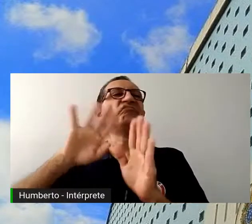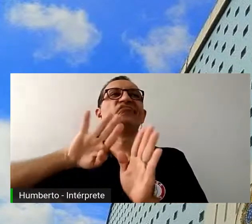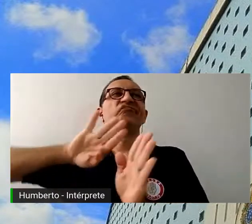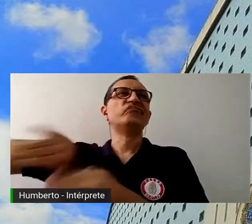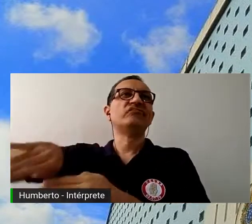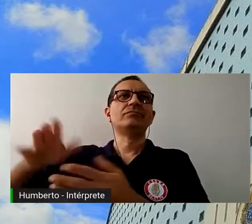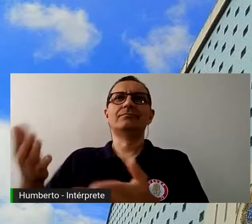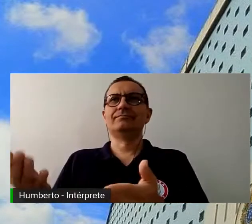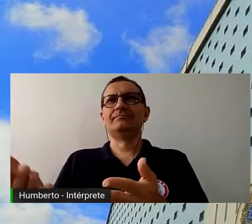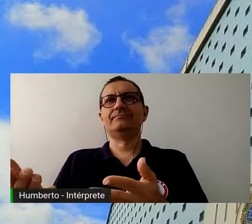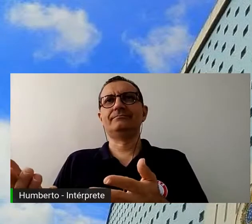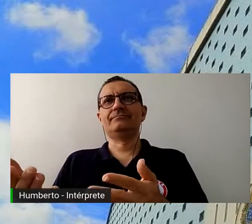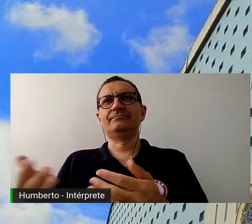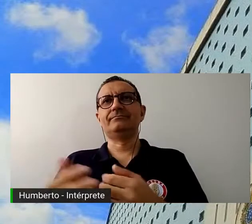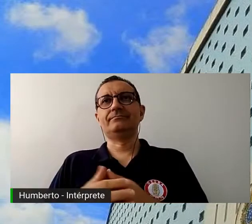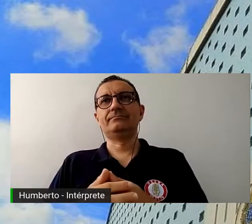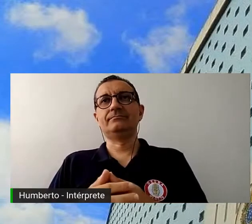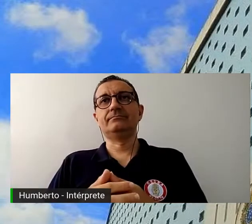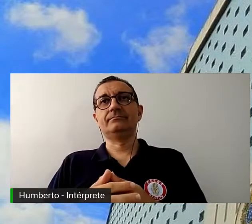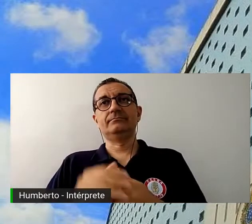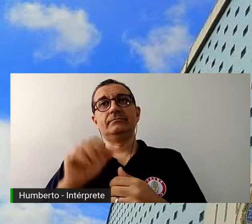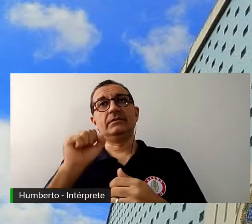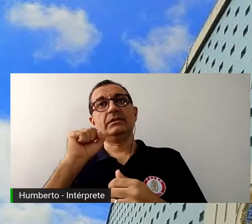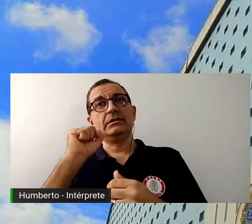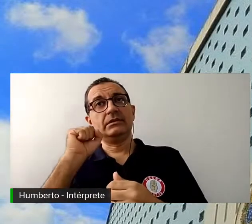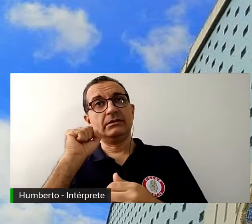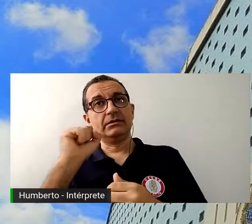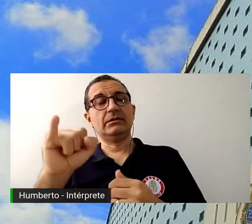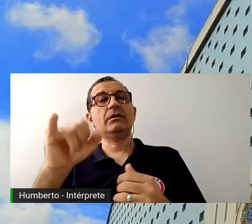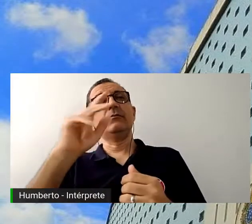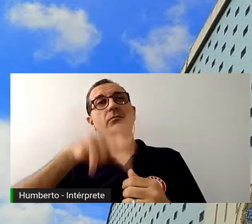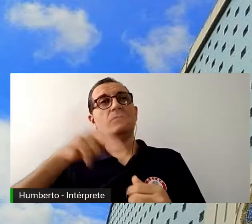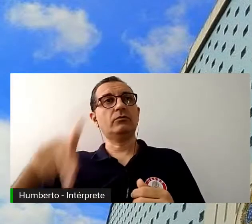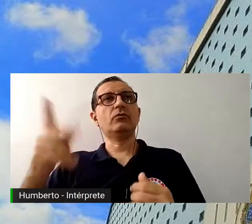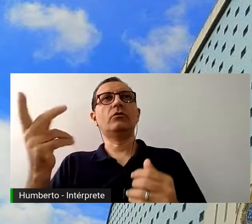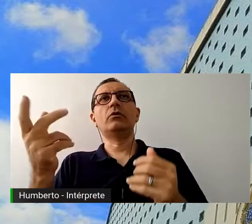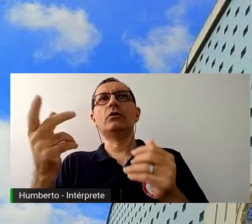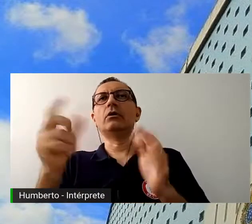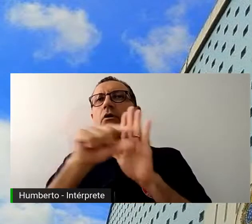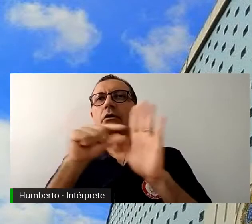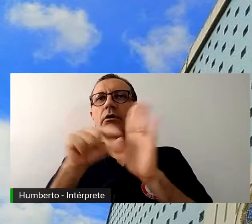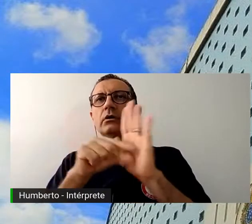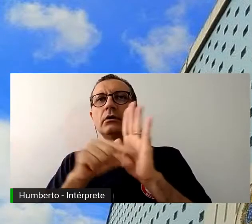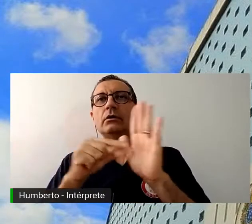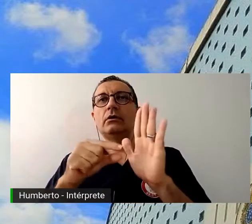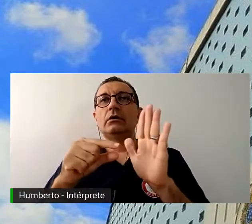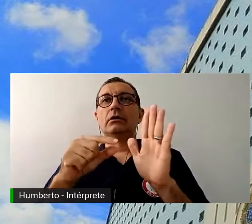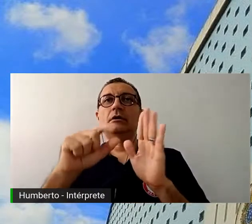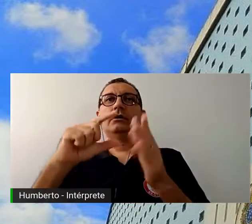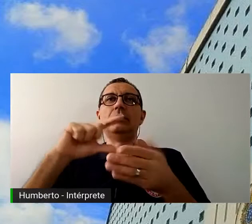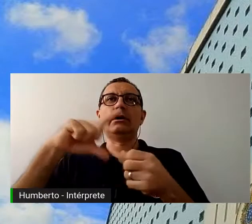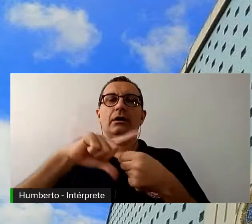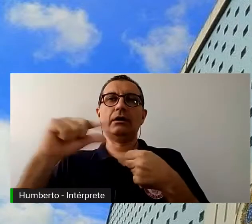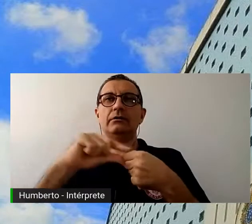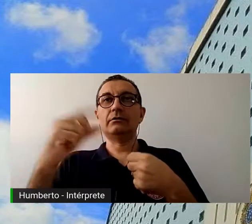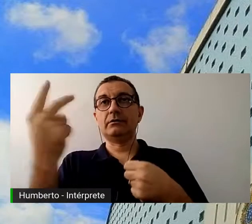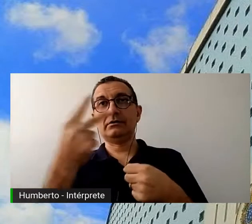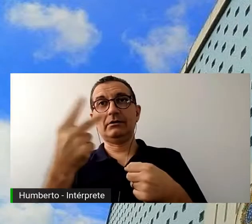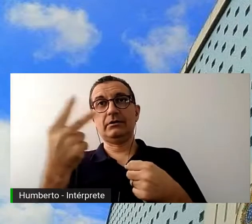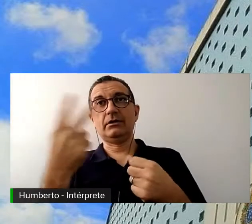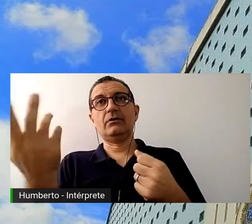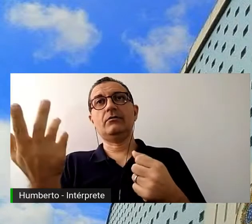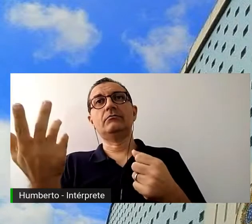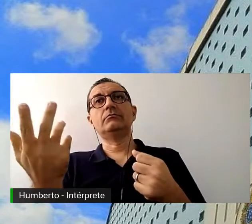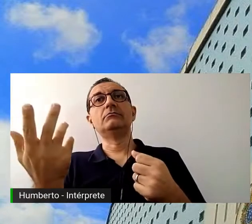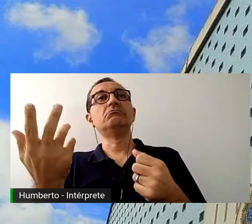professores compreendem o significado de cada um dos incisos do artigo 3º, se o coletivo assume as DCN nos seus princípios,